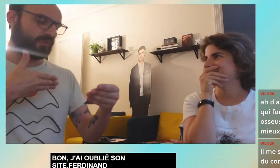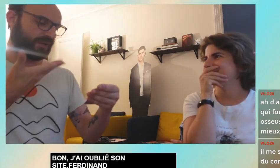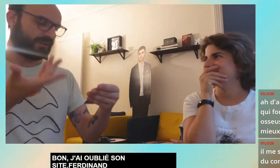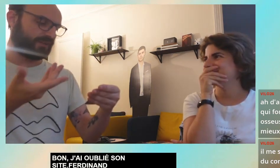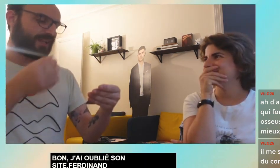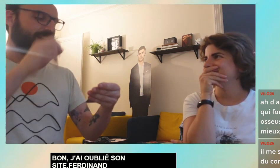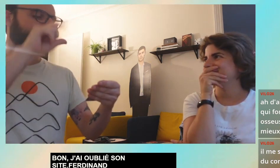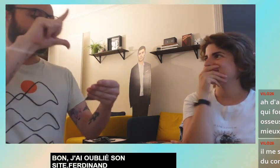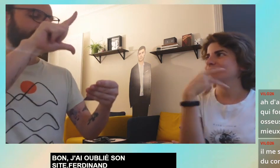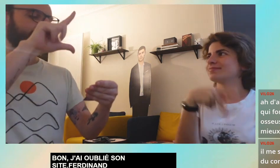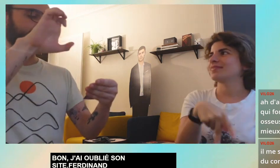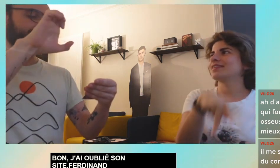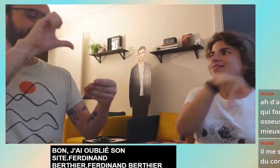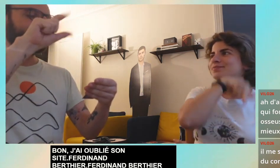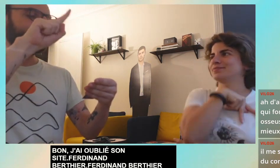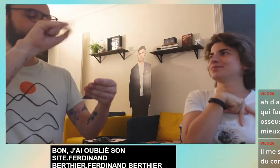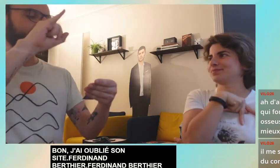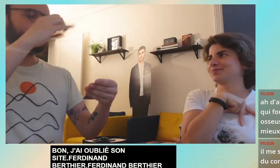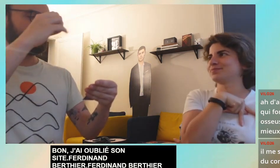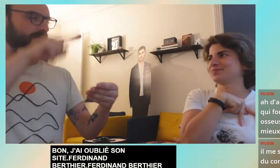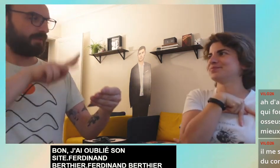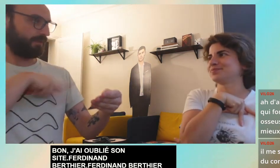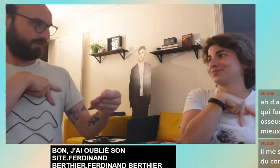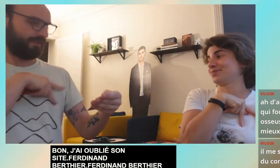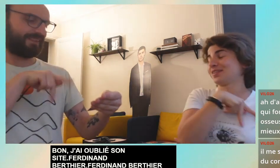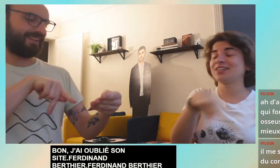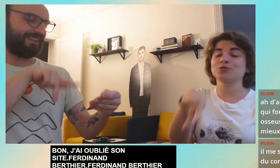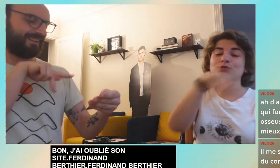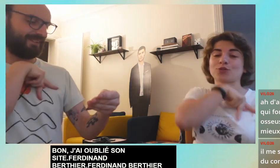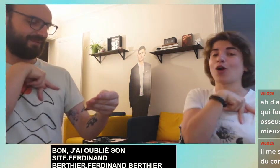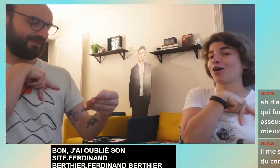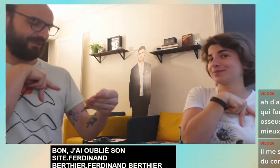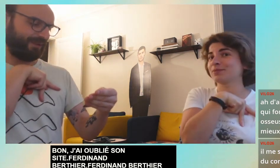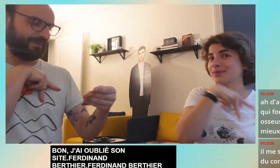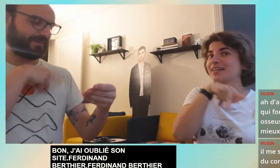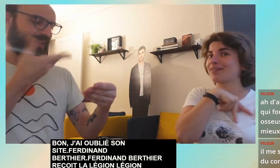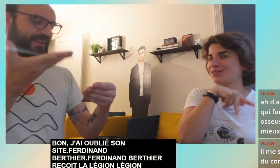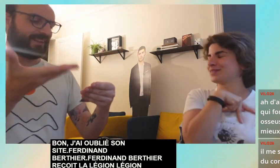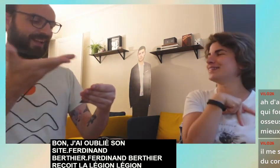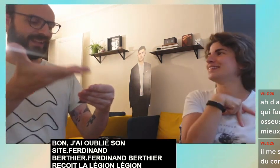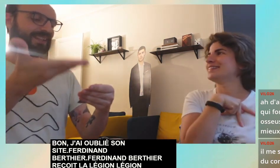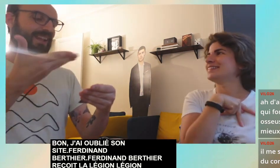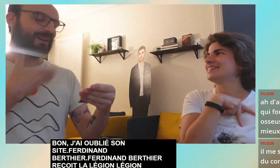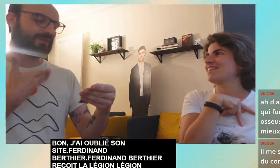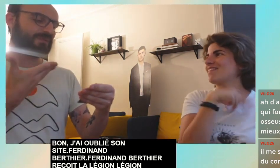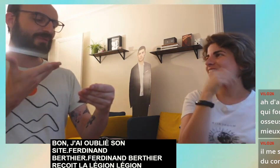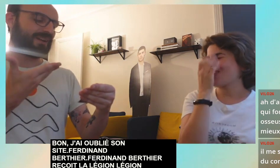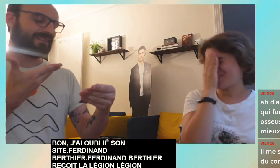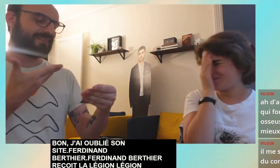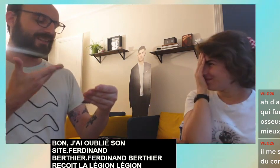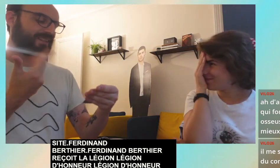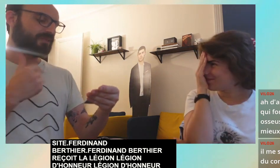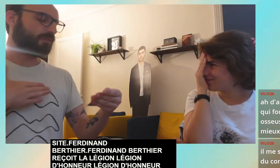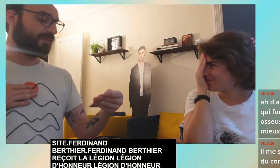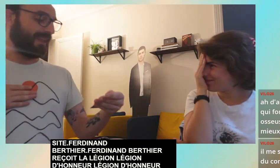reçoit la Légion d'honneur. C'est ça Légion Légion d'honneur. C'est pour ça. Voilà. Il la reçoit de